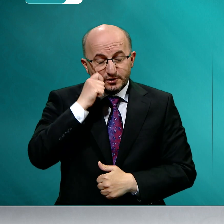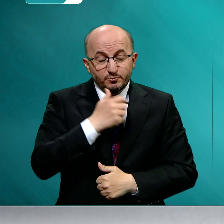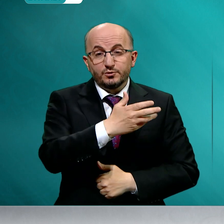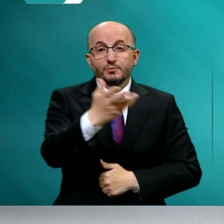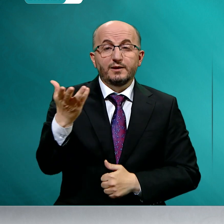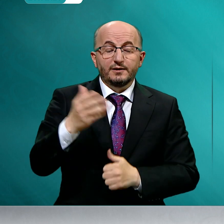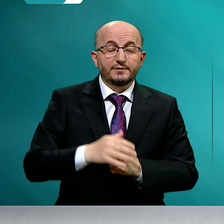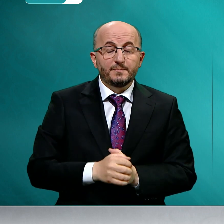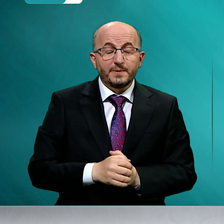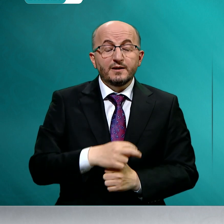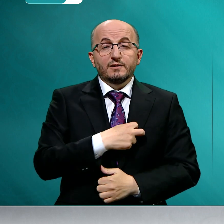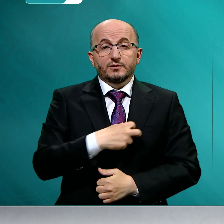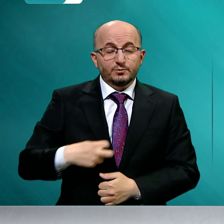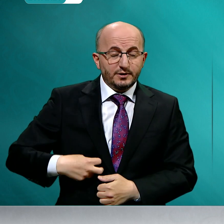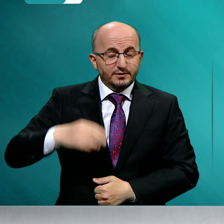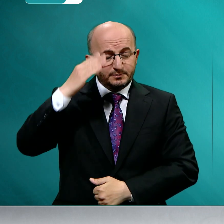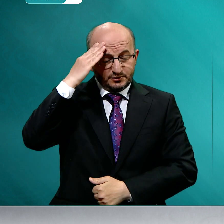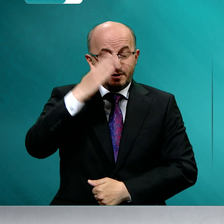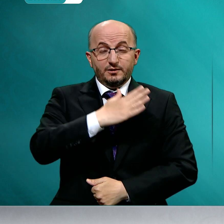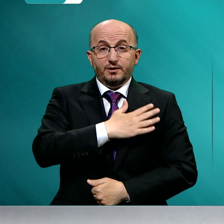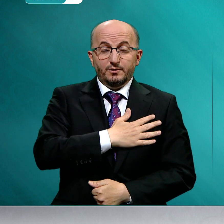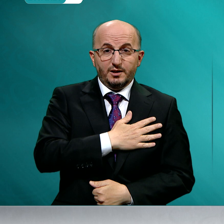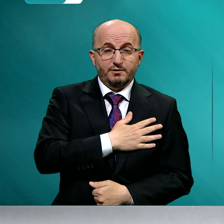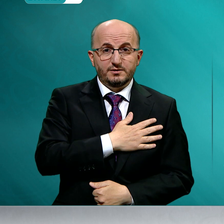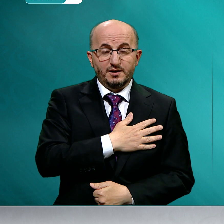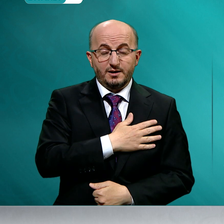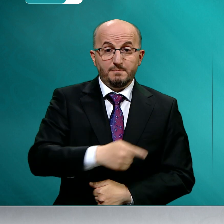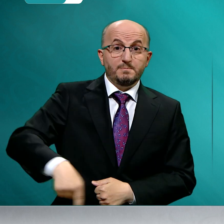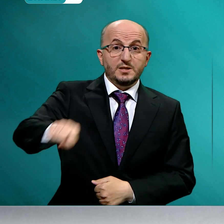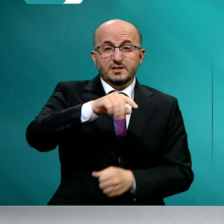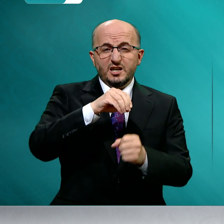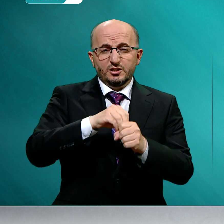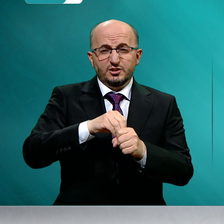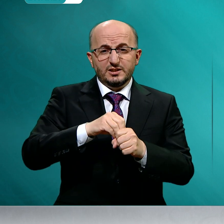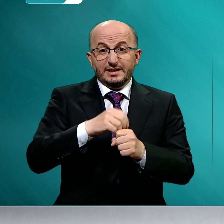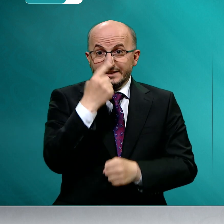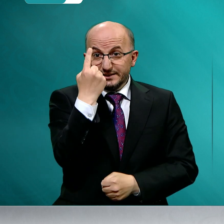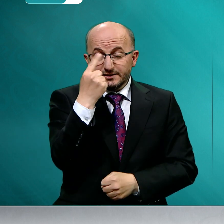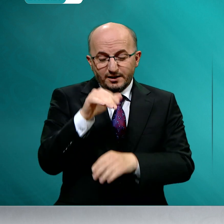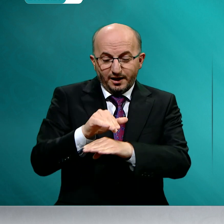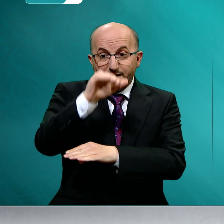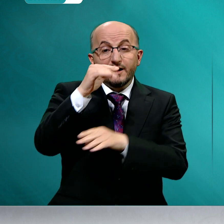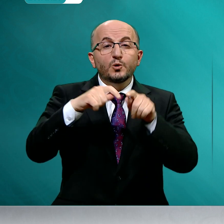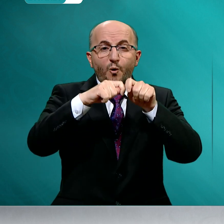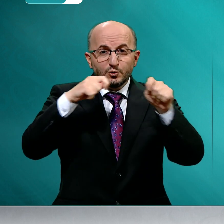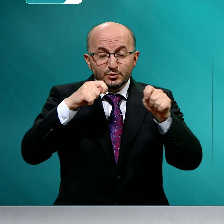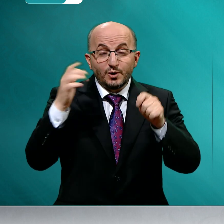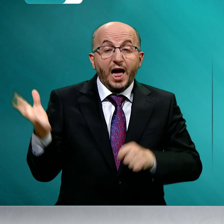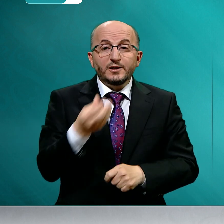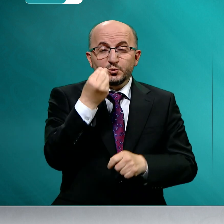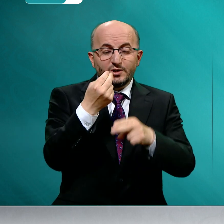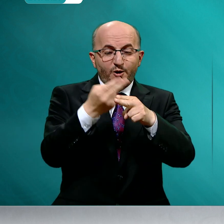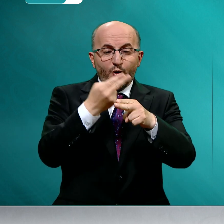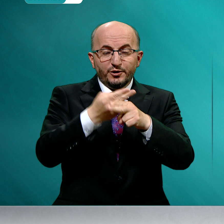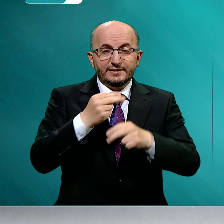Müslümanlar, Resul-i Ekrem sallallahu aleyhi ve sellem bizler için yegane hayat ölçüsü ve en güzel